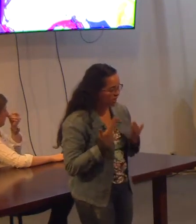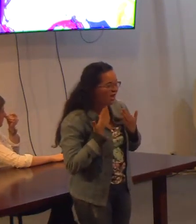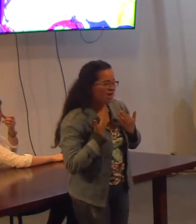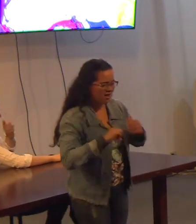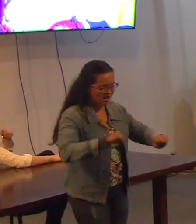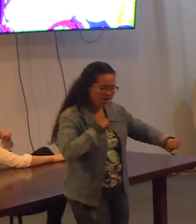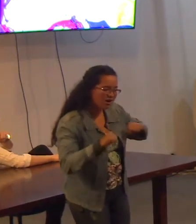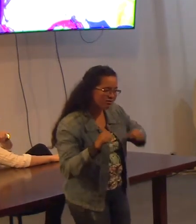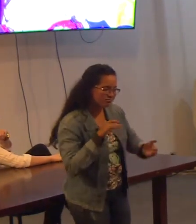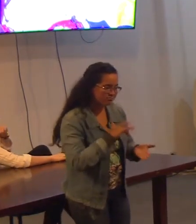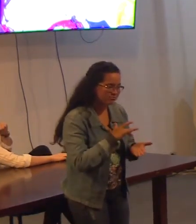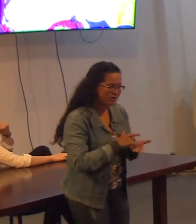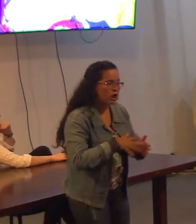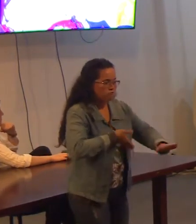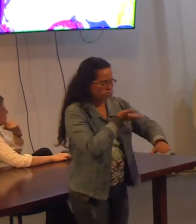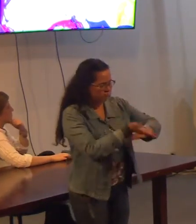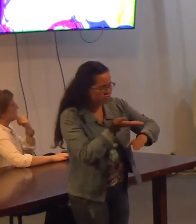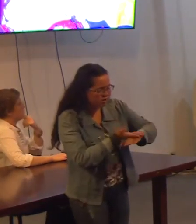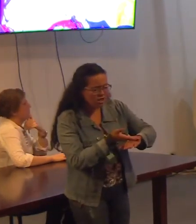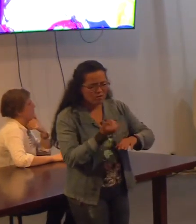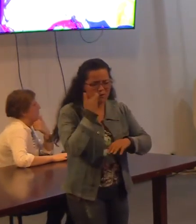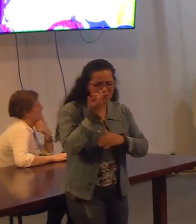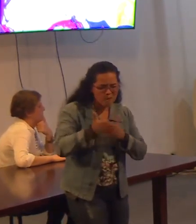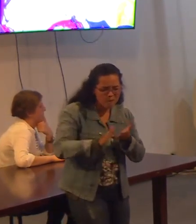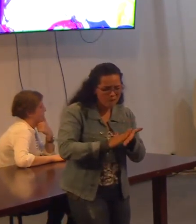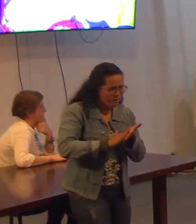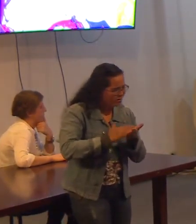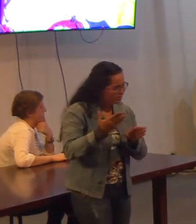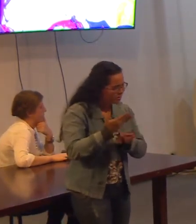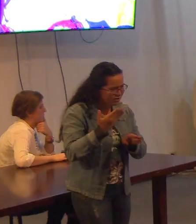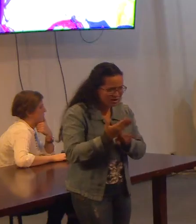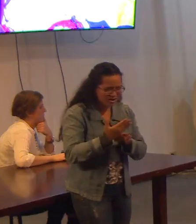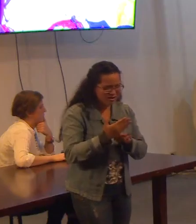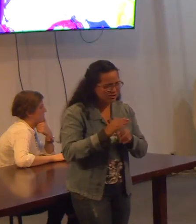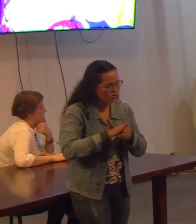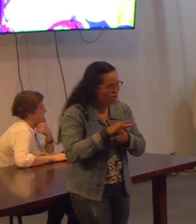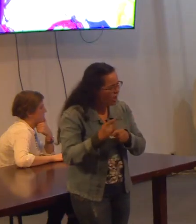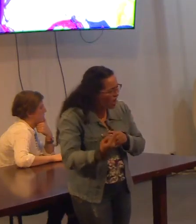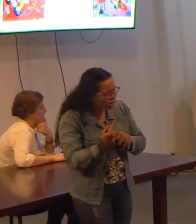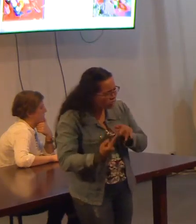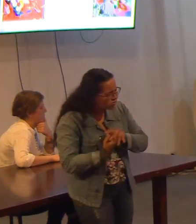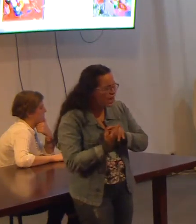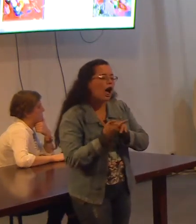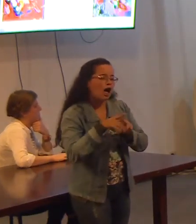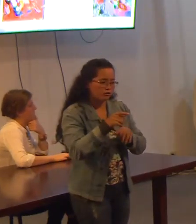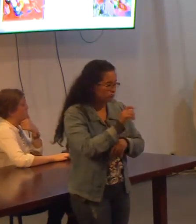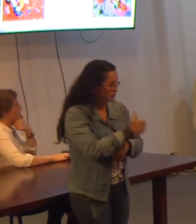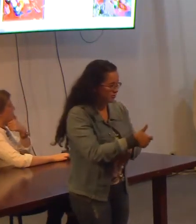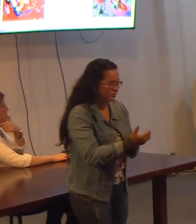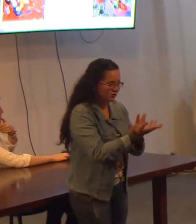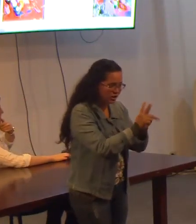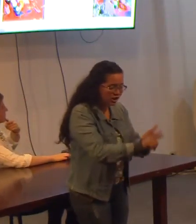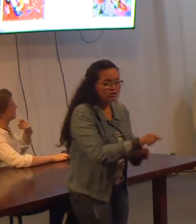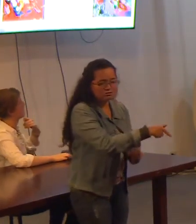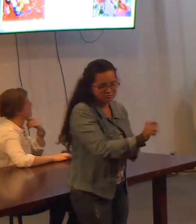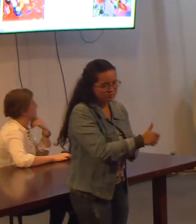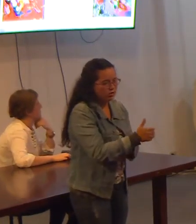activa, también proponían soluciones a diferentes problemas que se presentaban, eran